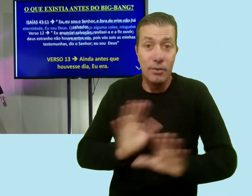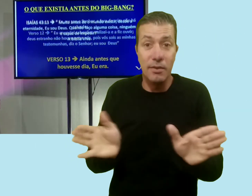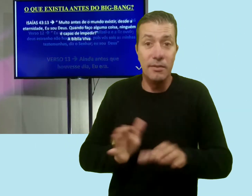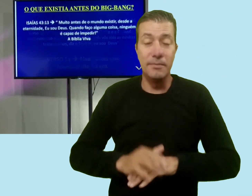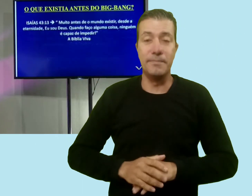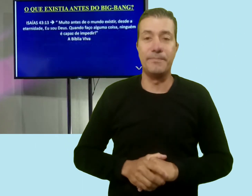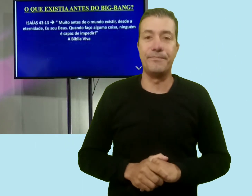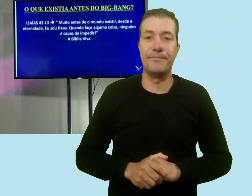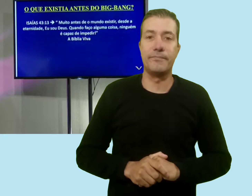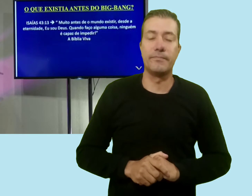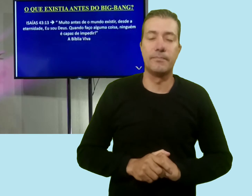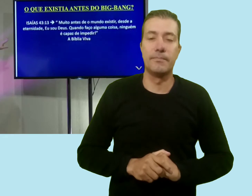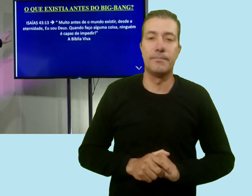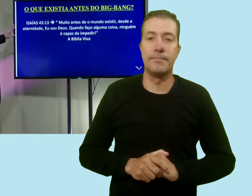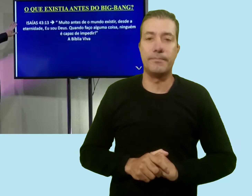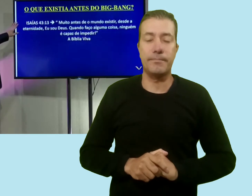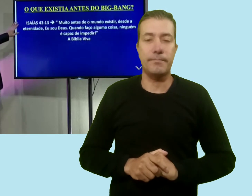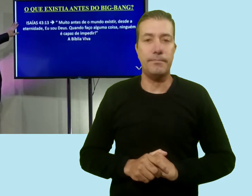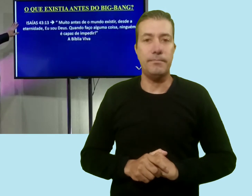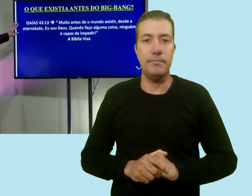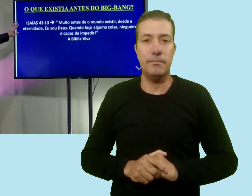resolvido. Tá certo?